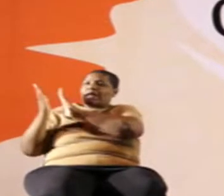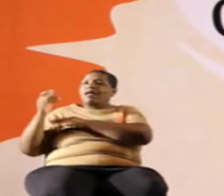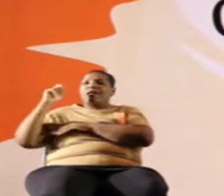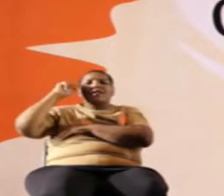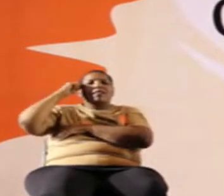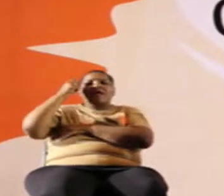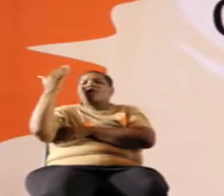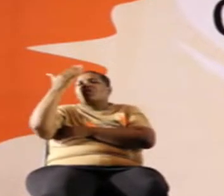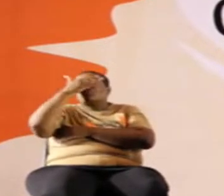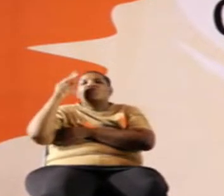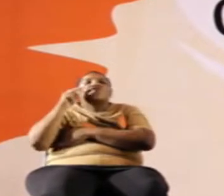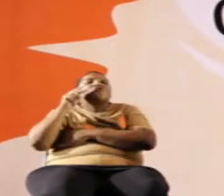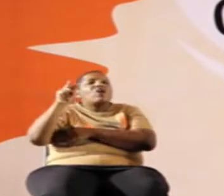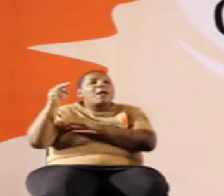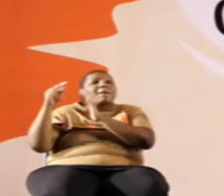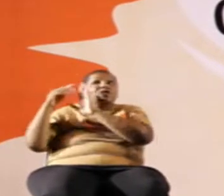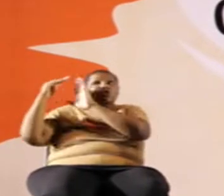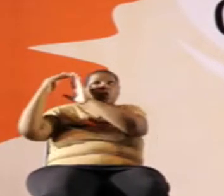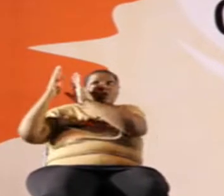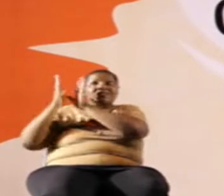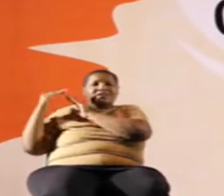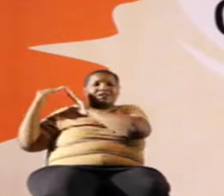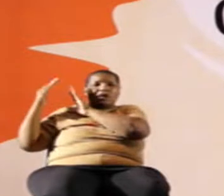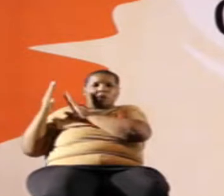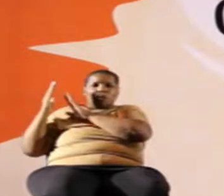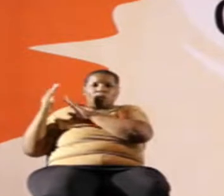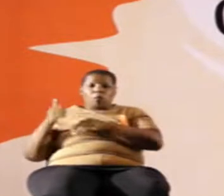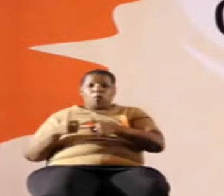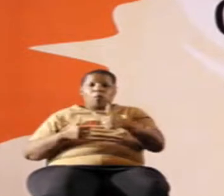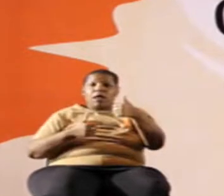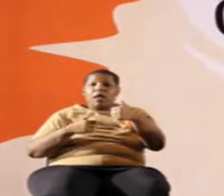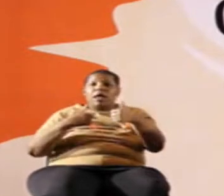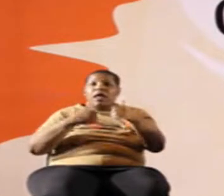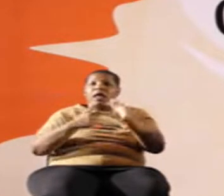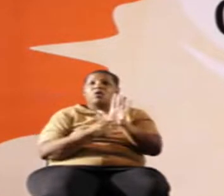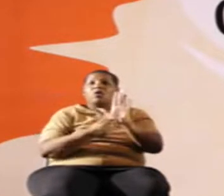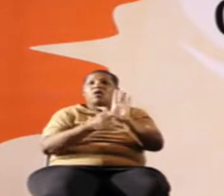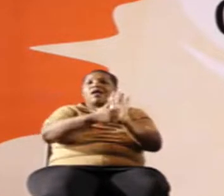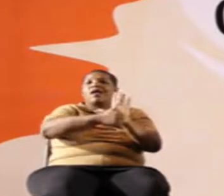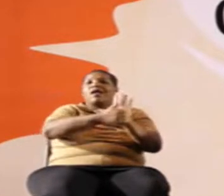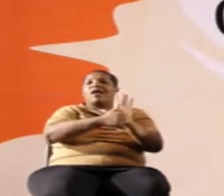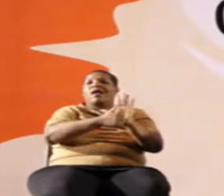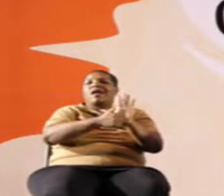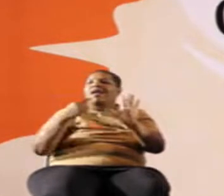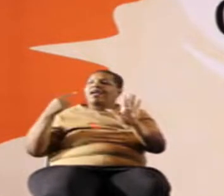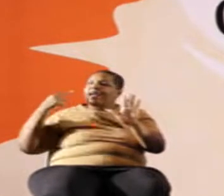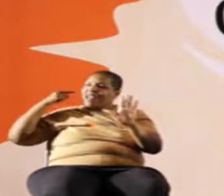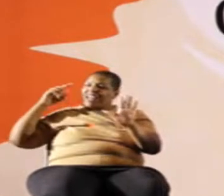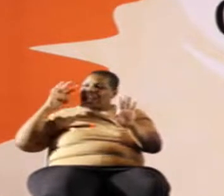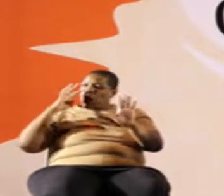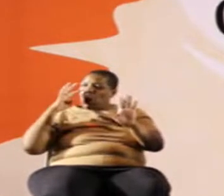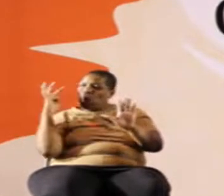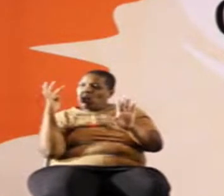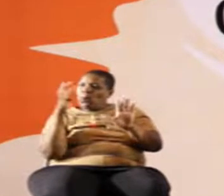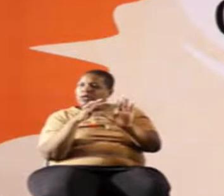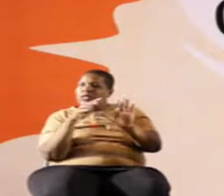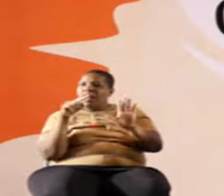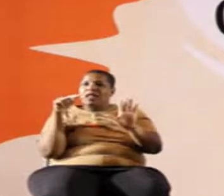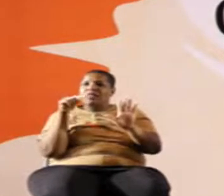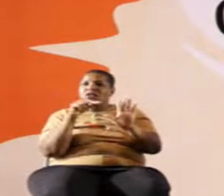é. Mas veja, a imagem de Leci Brandão em primeiro plano traz aquilo que ela foi até acusada de ser durante o